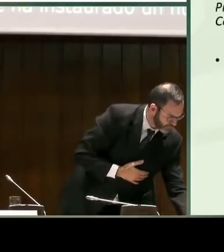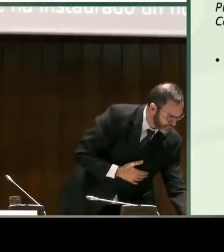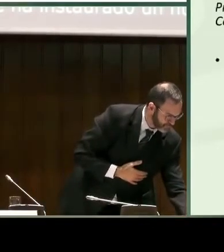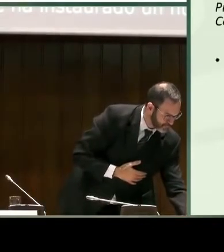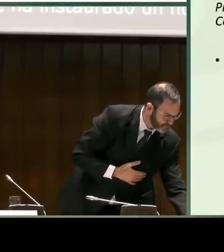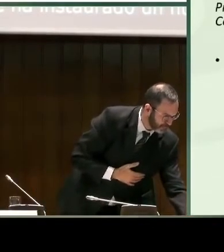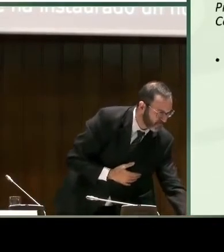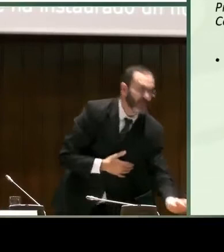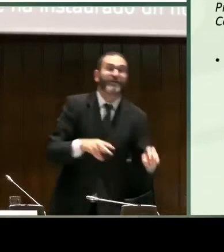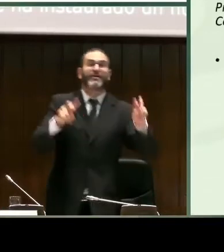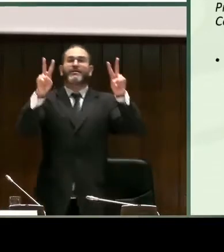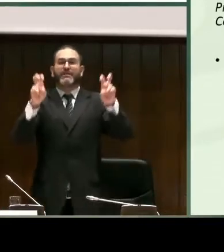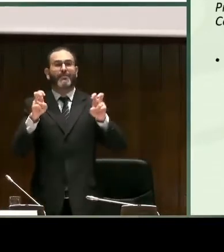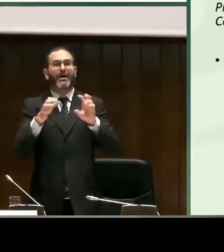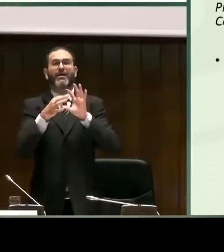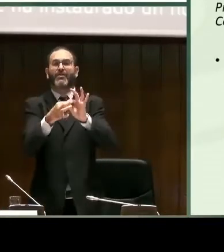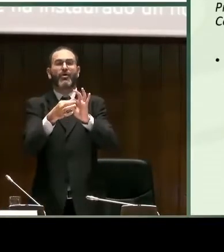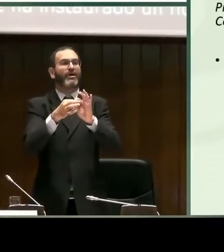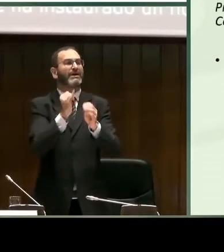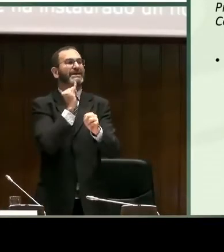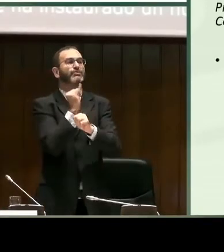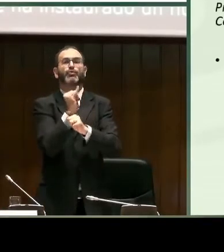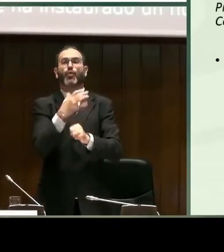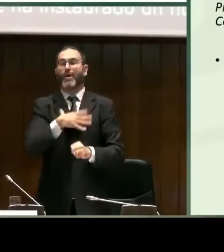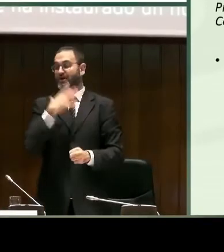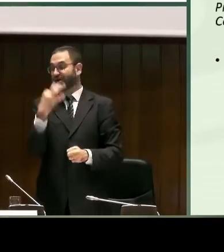proceso, en colaboración en concreto con 3 universidades en el territorio andaluz.